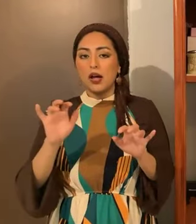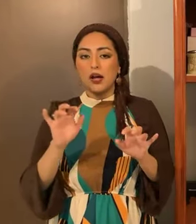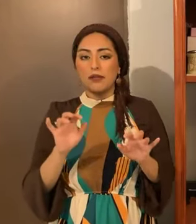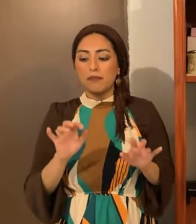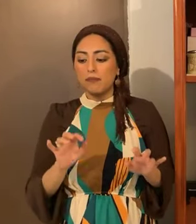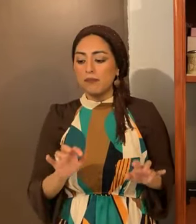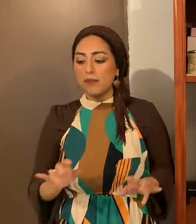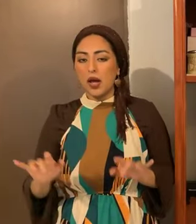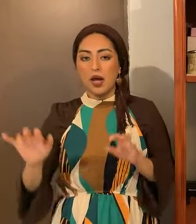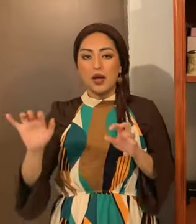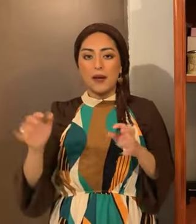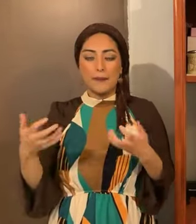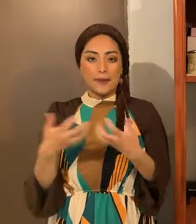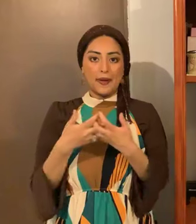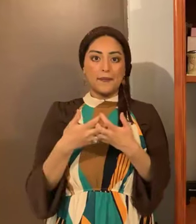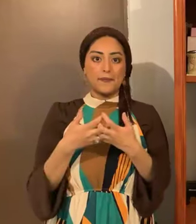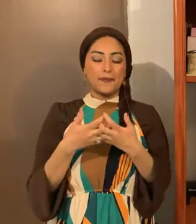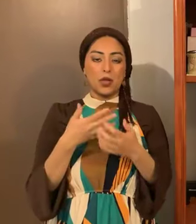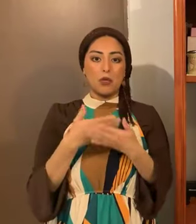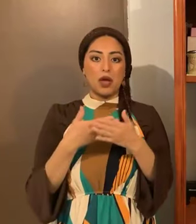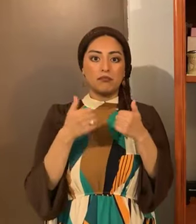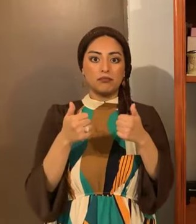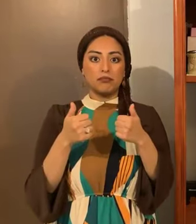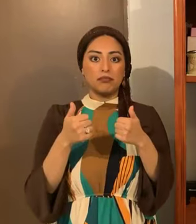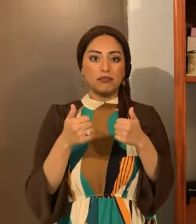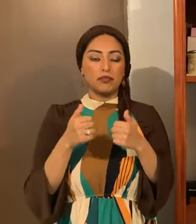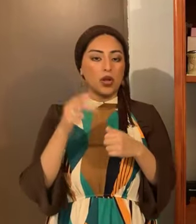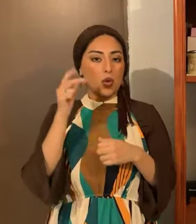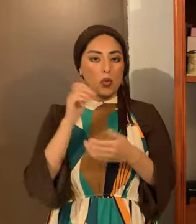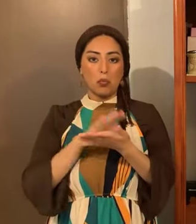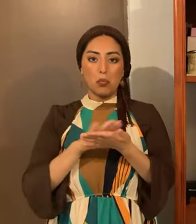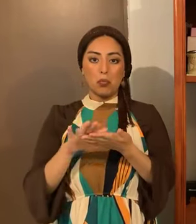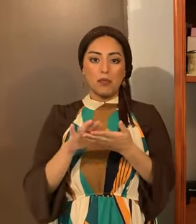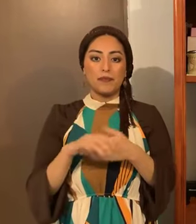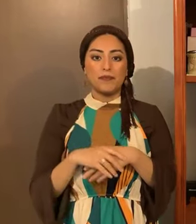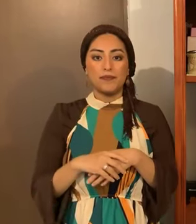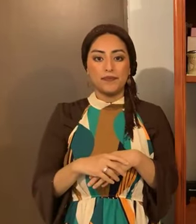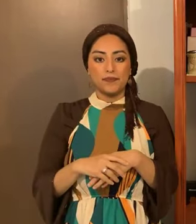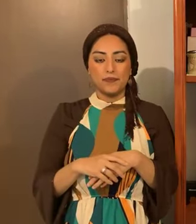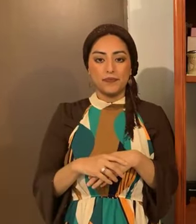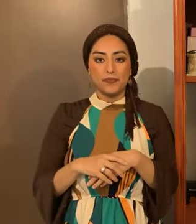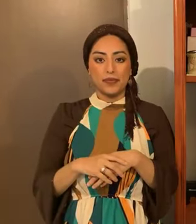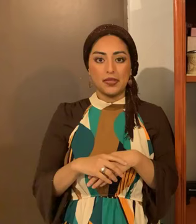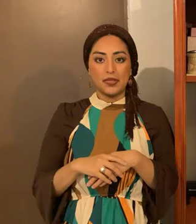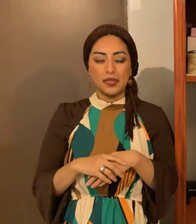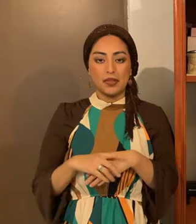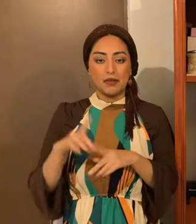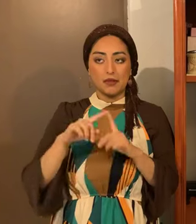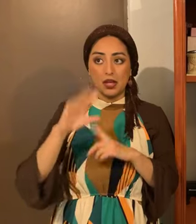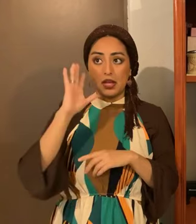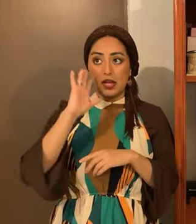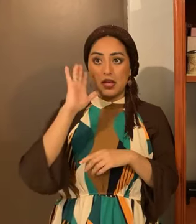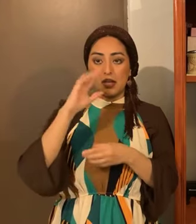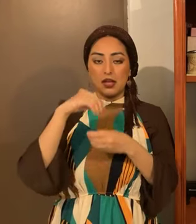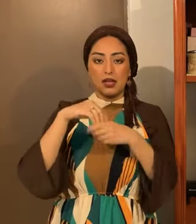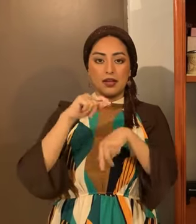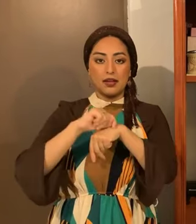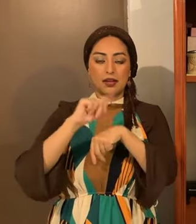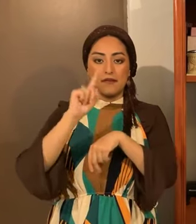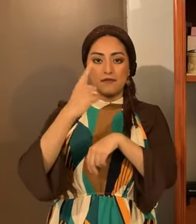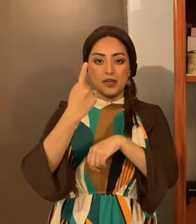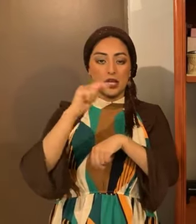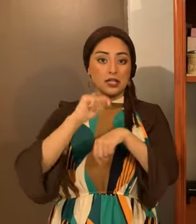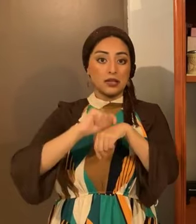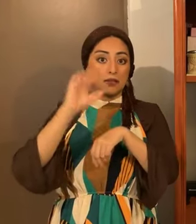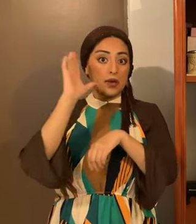notas que no chocan entre sí, si se escuchan bien. Pero en tiempos del templo, del primer templo, no